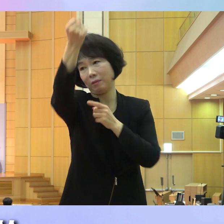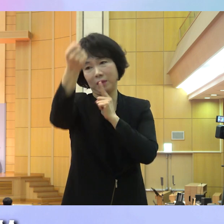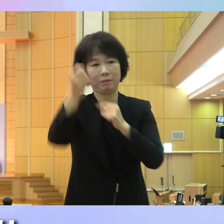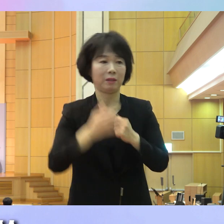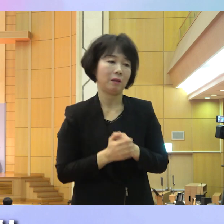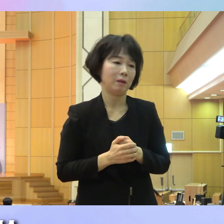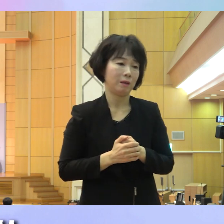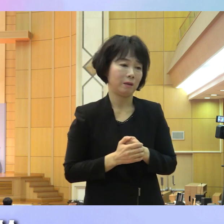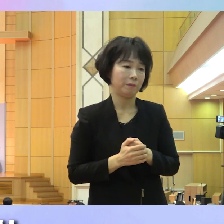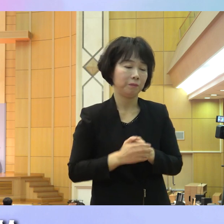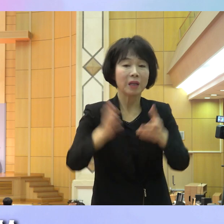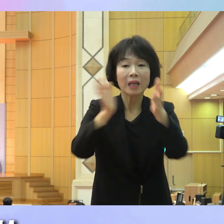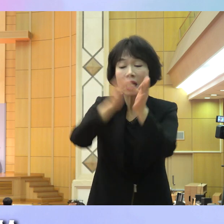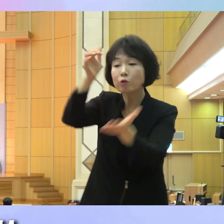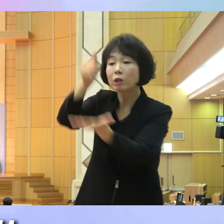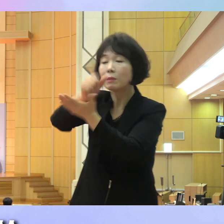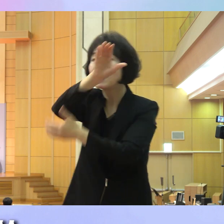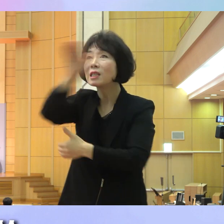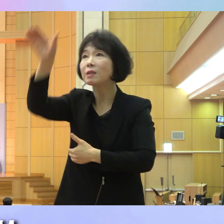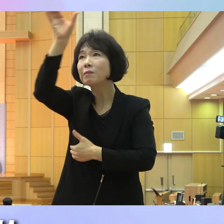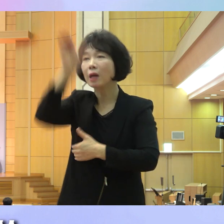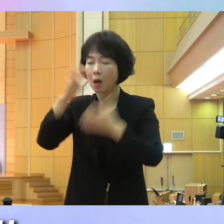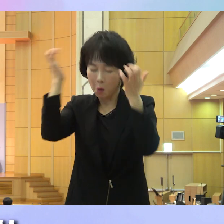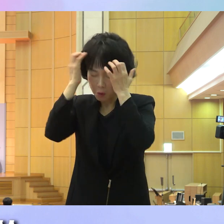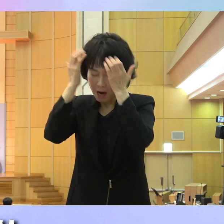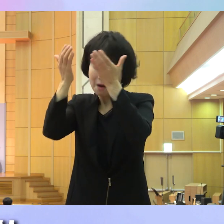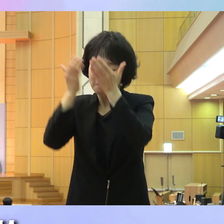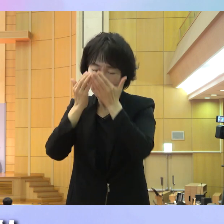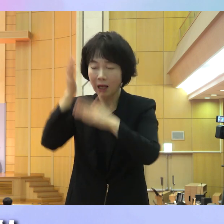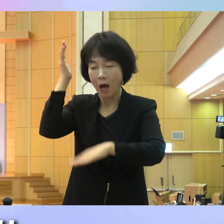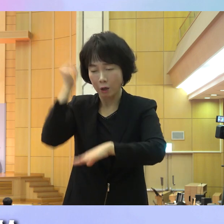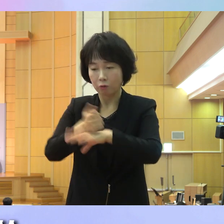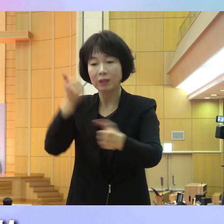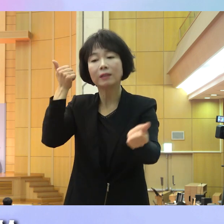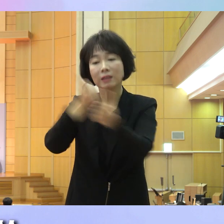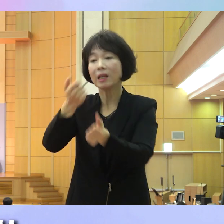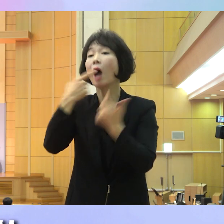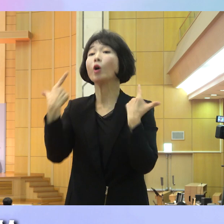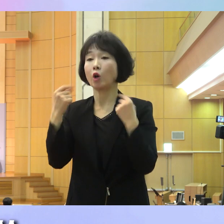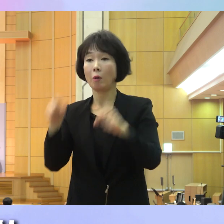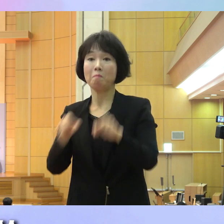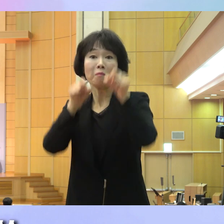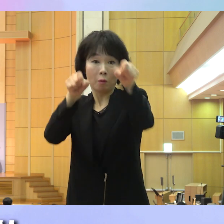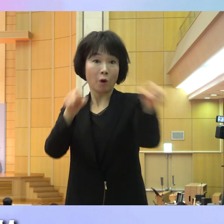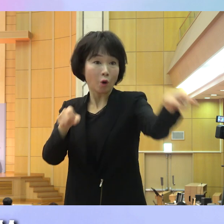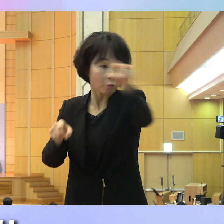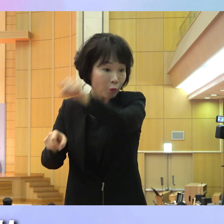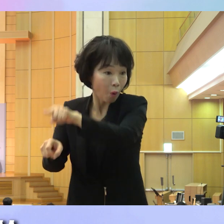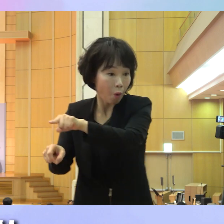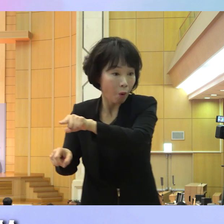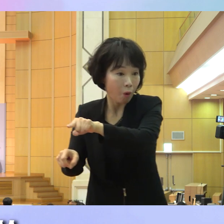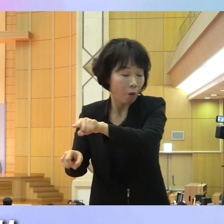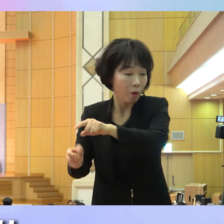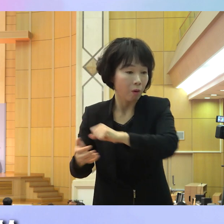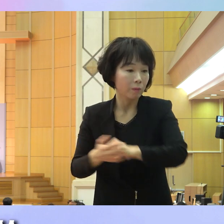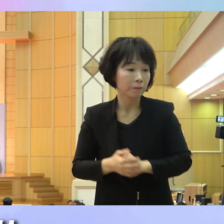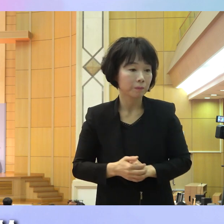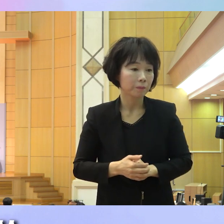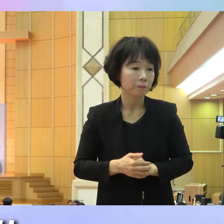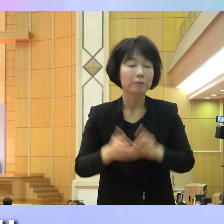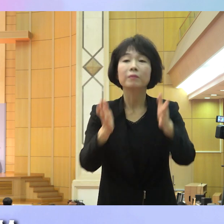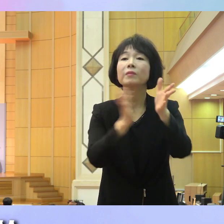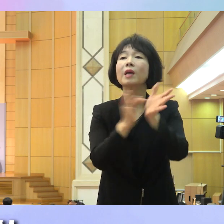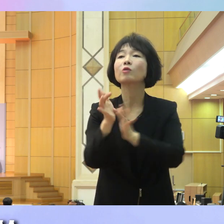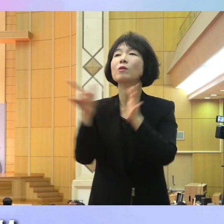예수님 십자가의 고난을 통해서 승리하신 것처럼 내 예수